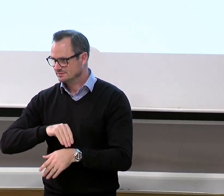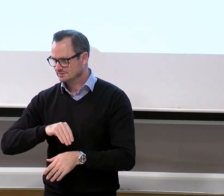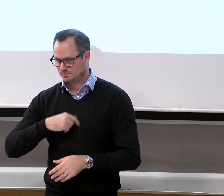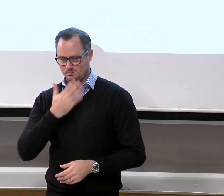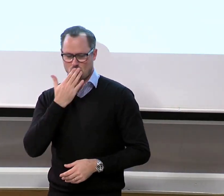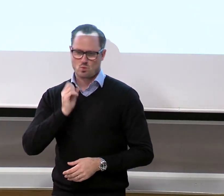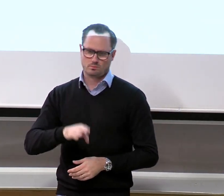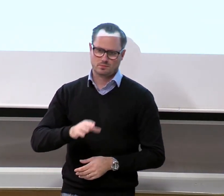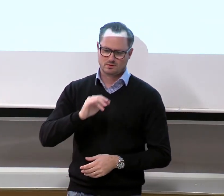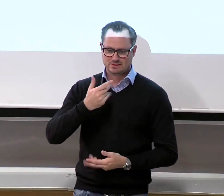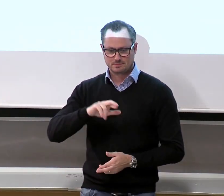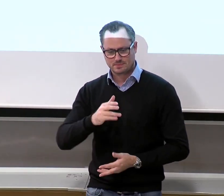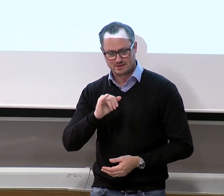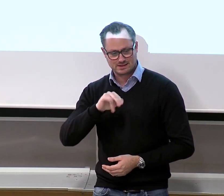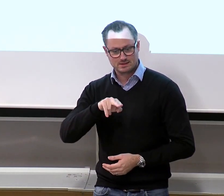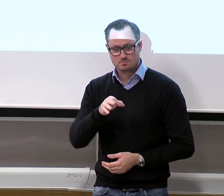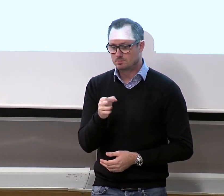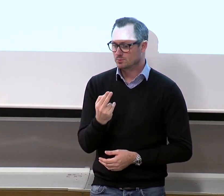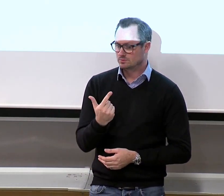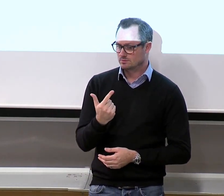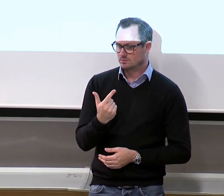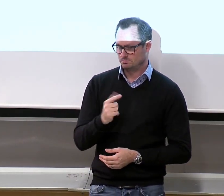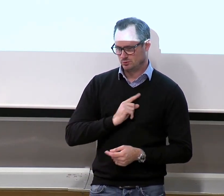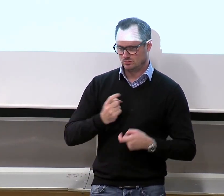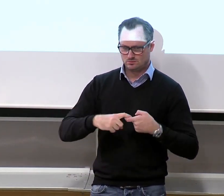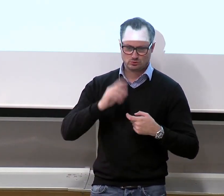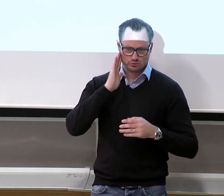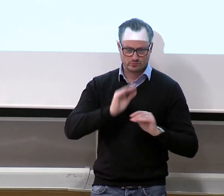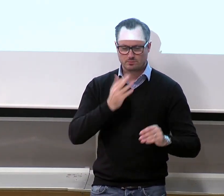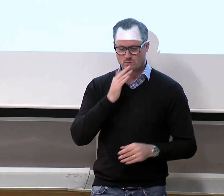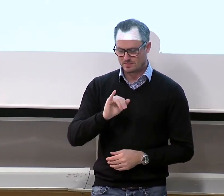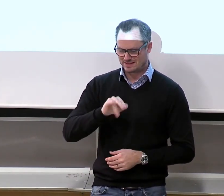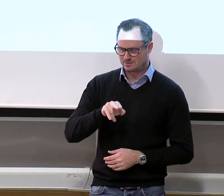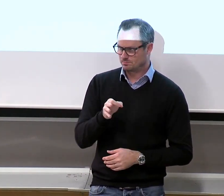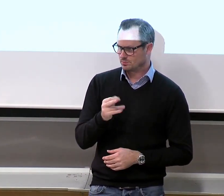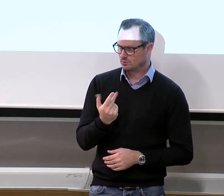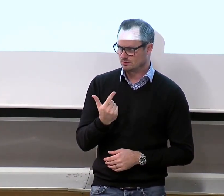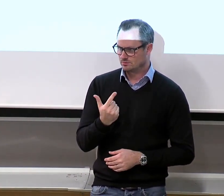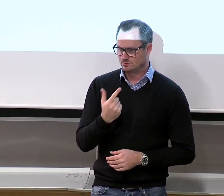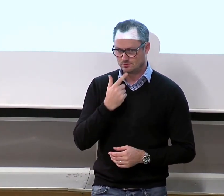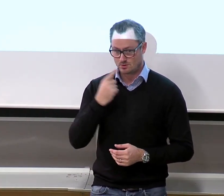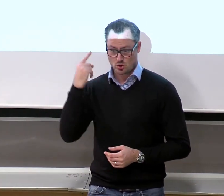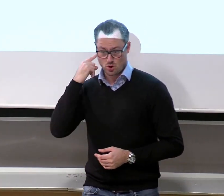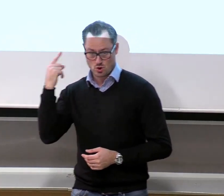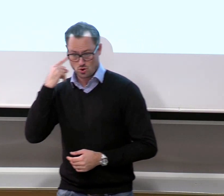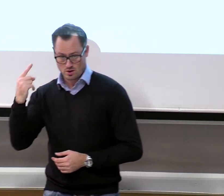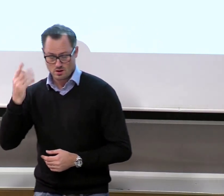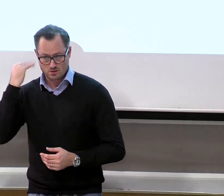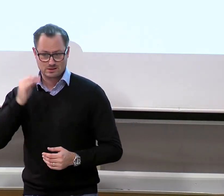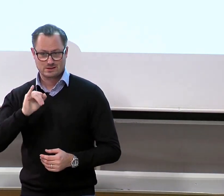man har flera instanser och olika platser att lära sig svenska från. Man får fler tillfällen för input av